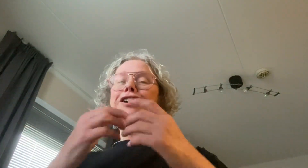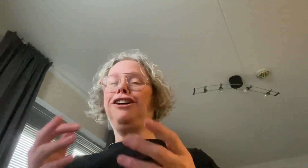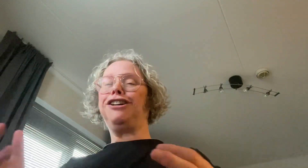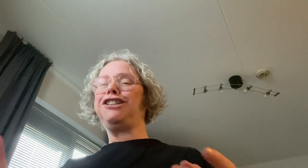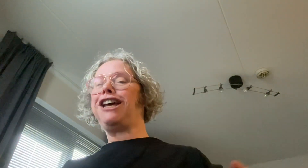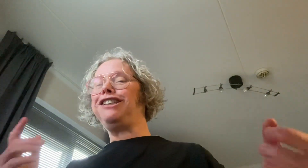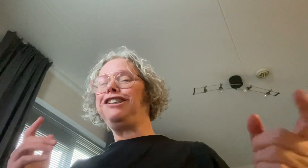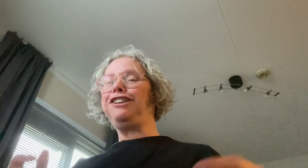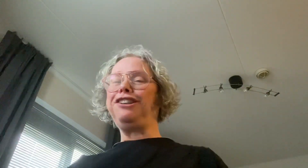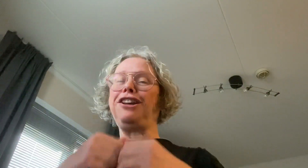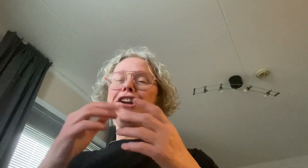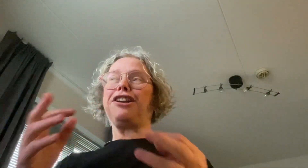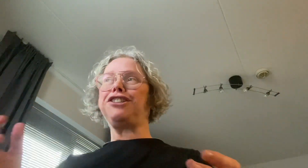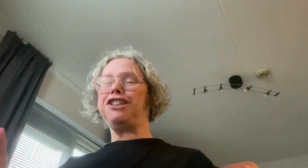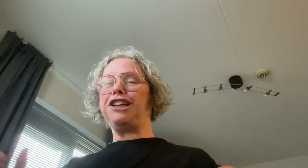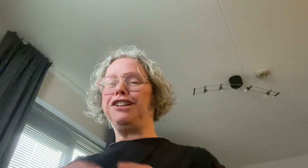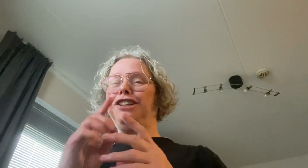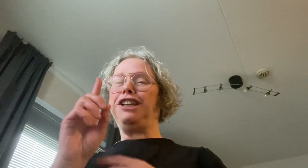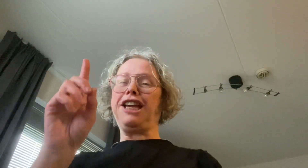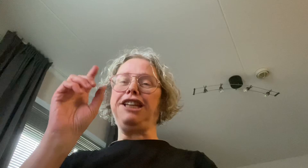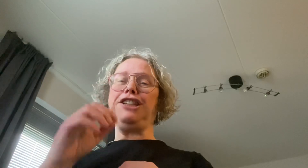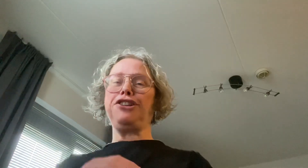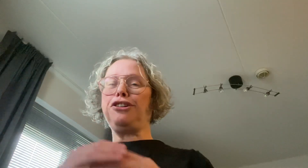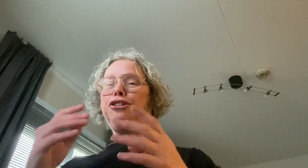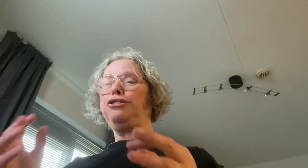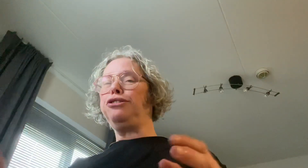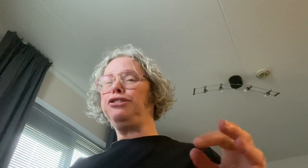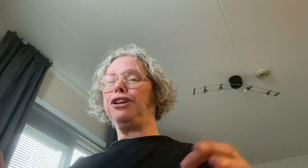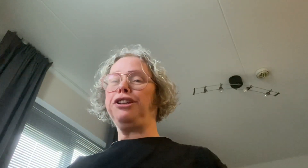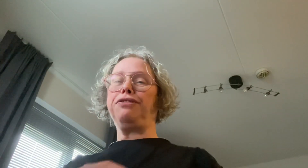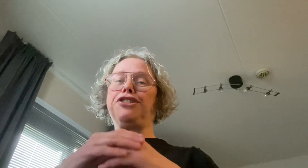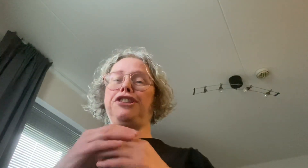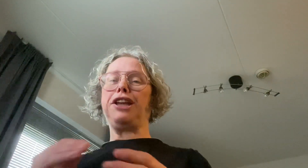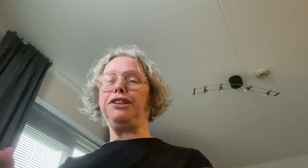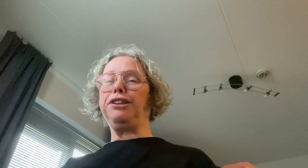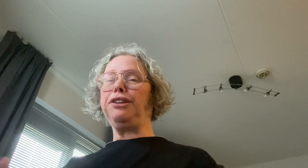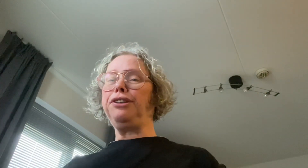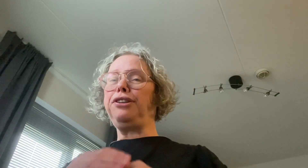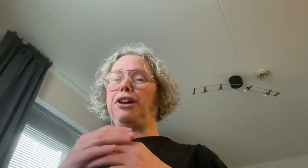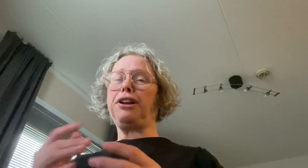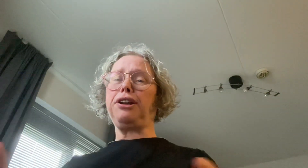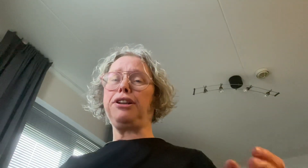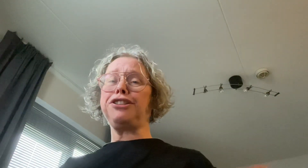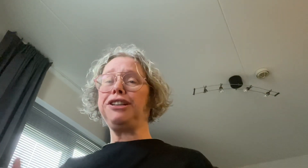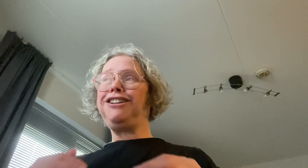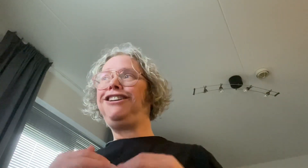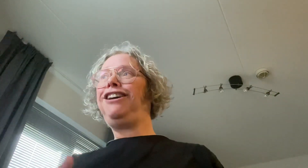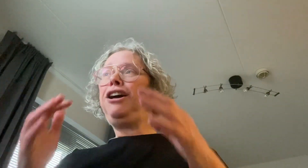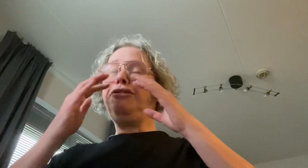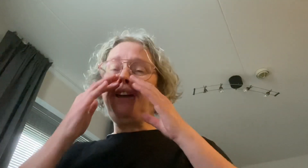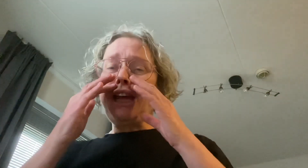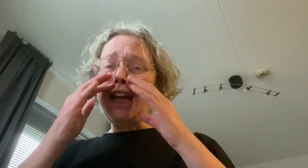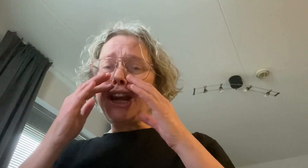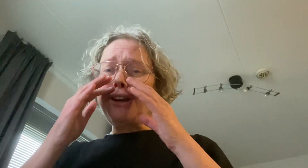alle zenders, ze zijn niet eens zo goed dan die van stenders.